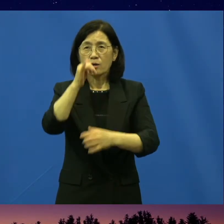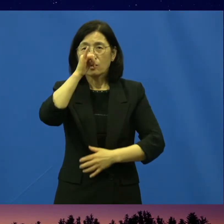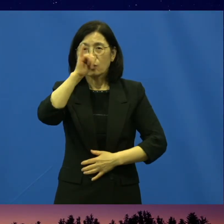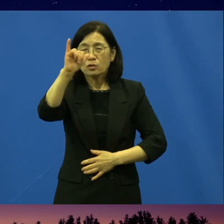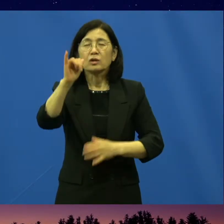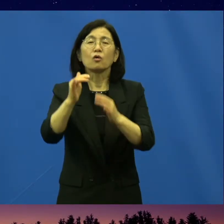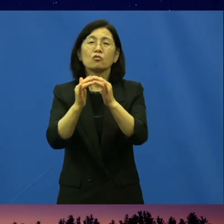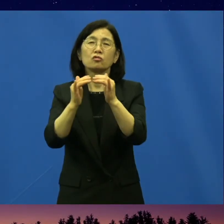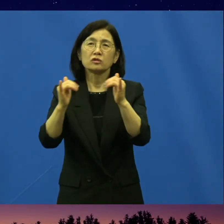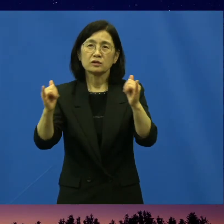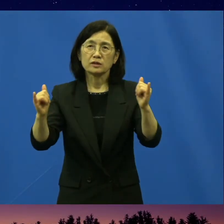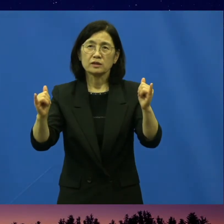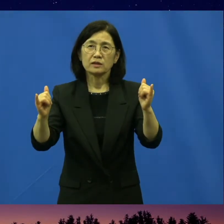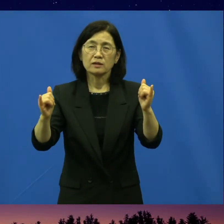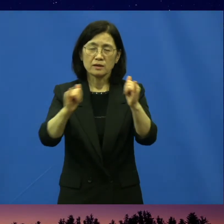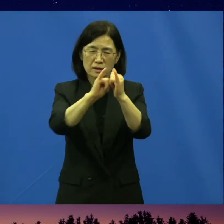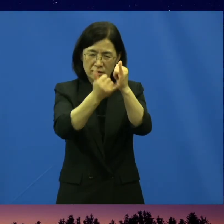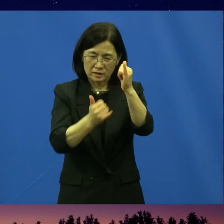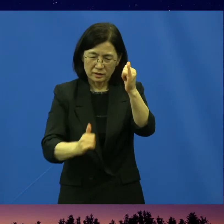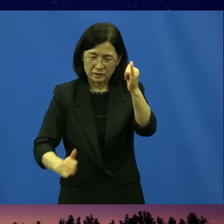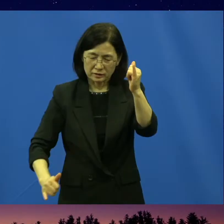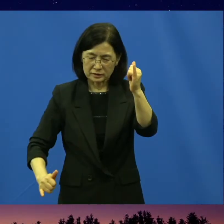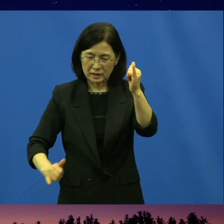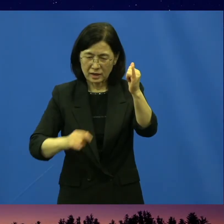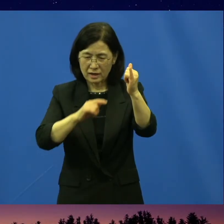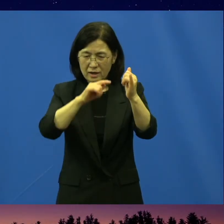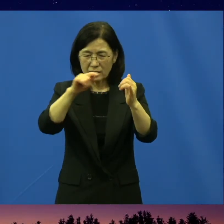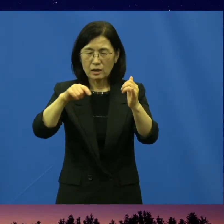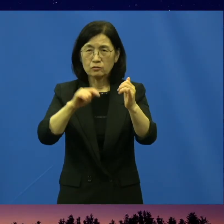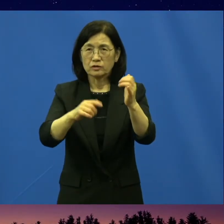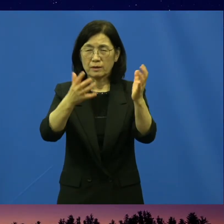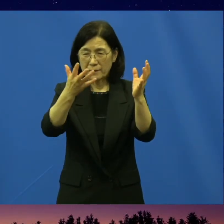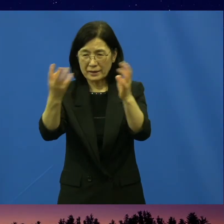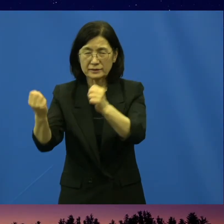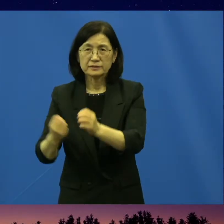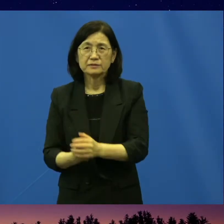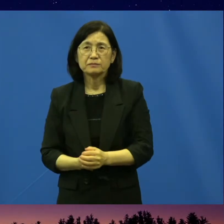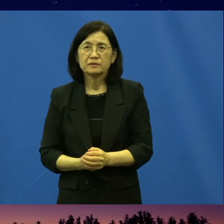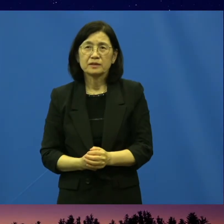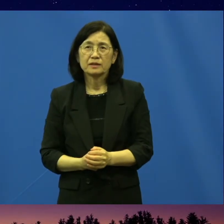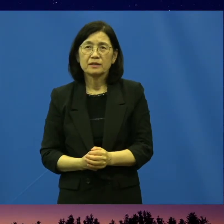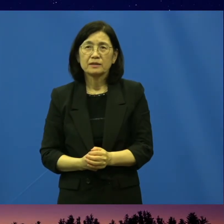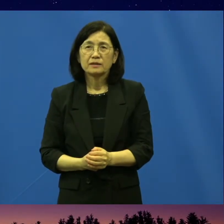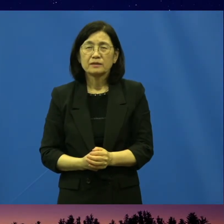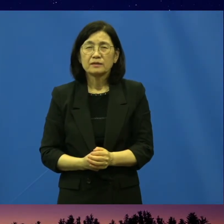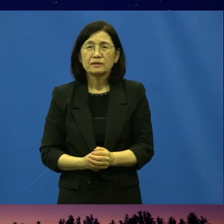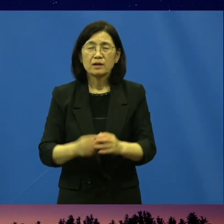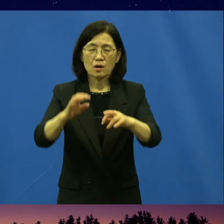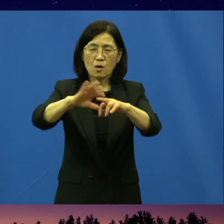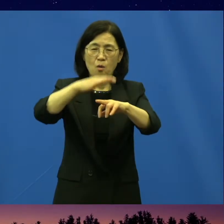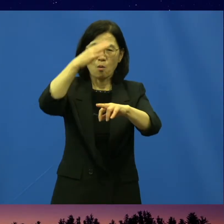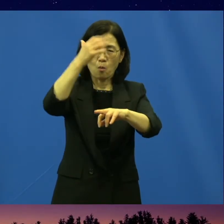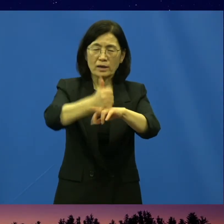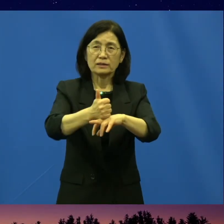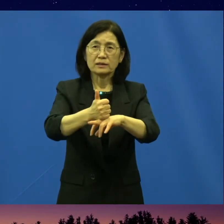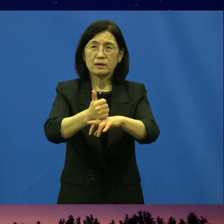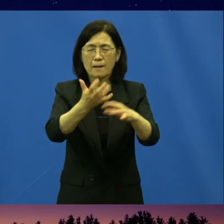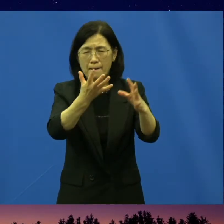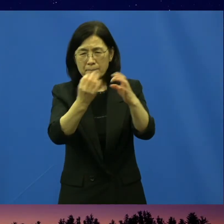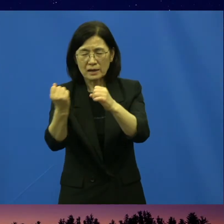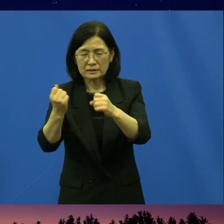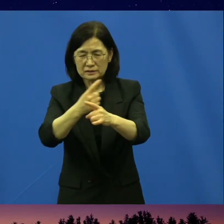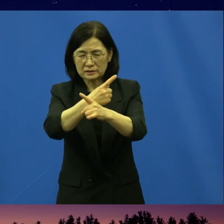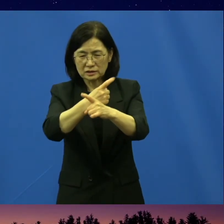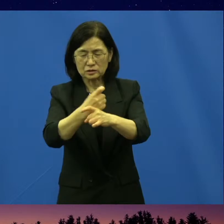역사 속에 많았죠. 그 영웅들, 황제들은 무수한 적들과 싸워서 이겨낸